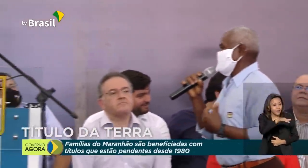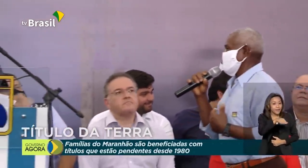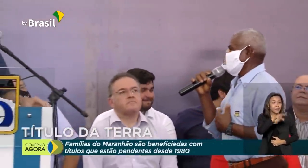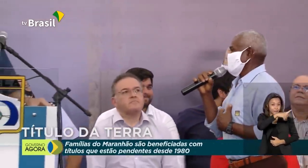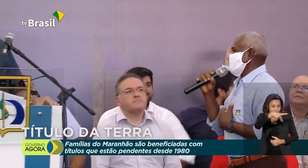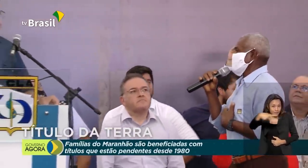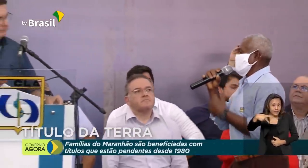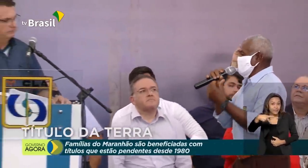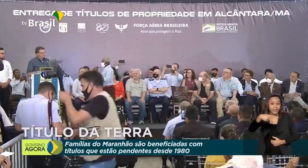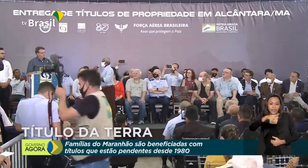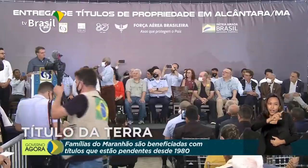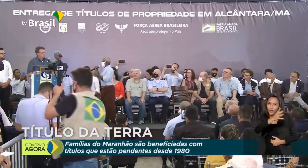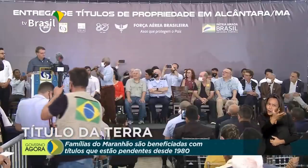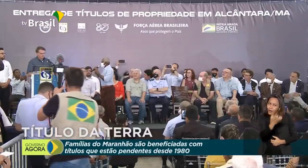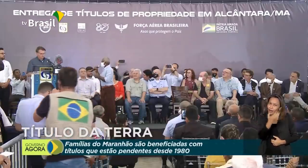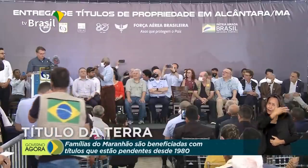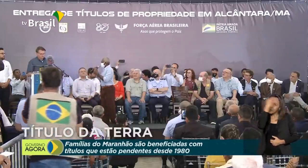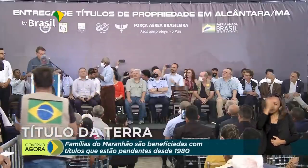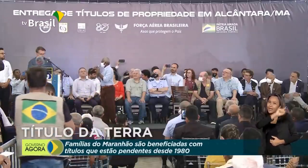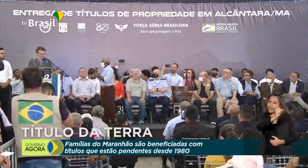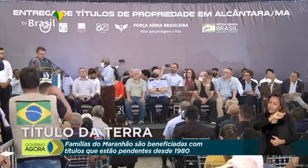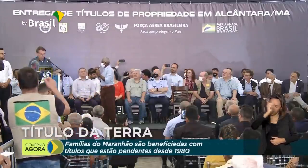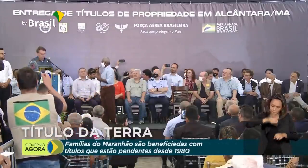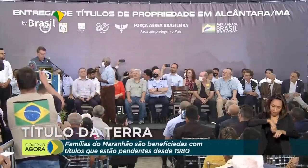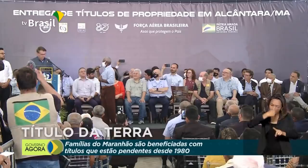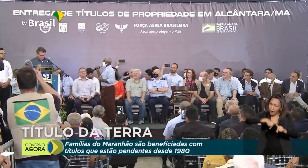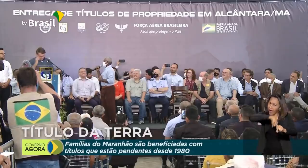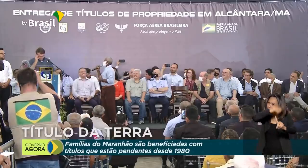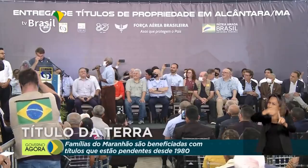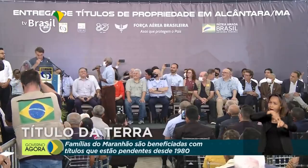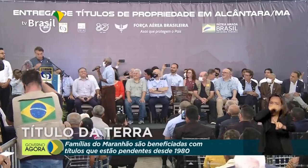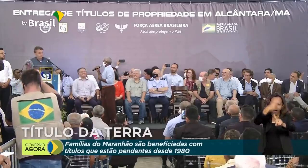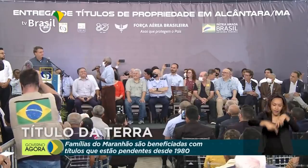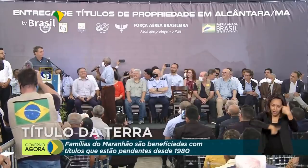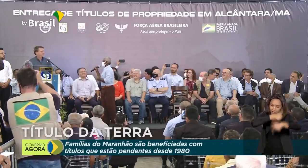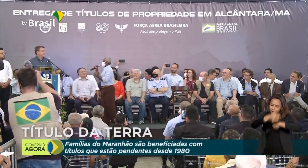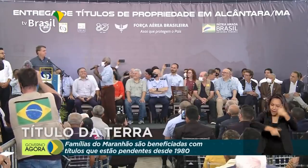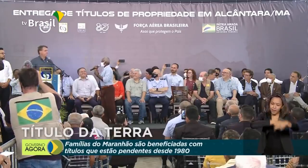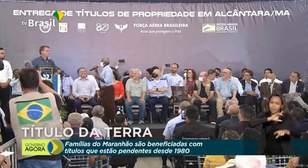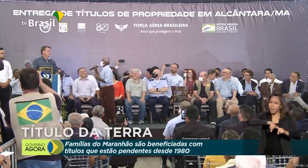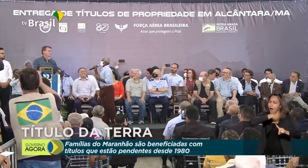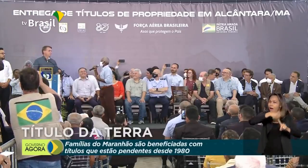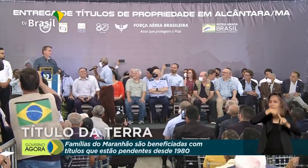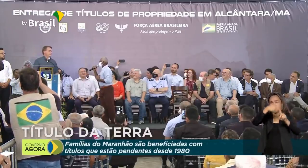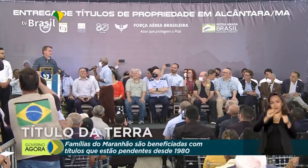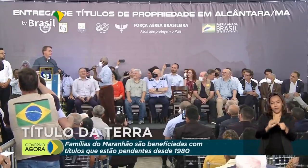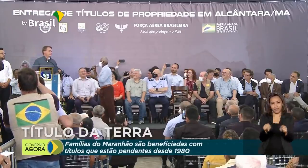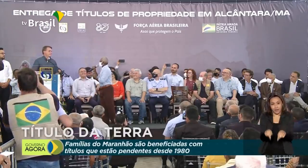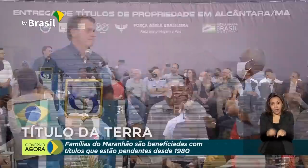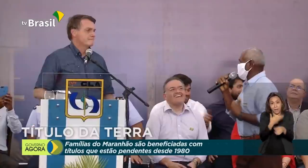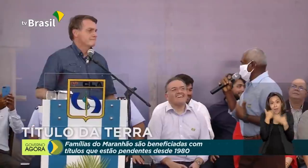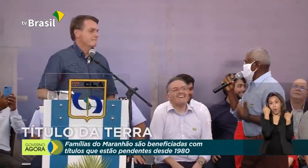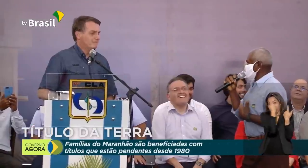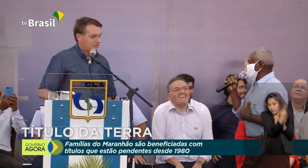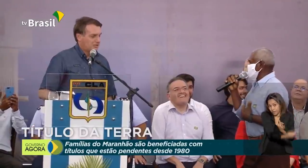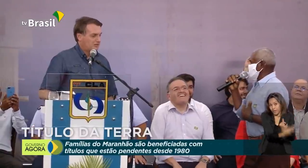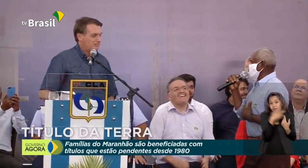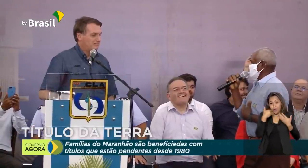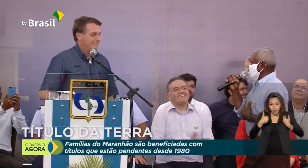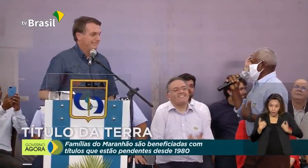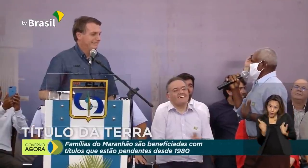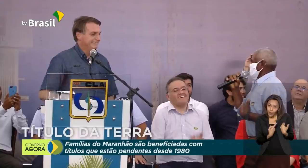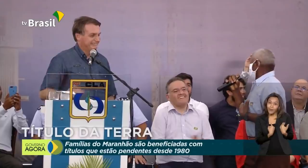esqueça, eu quero que você faça mais, porque quanto mais você fizer, melhor é para você e para nós. Sim,